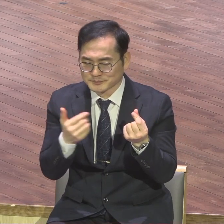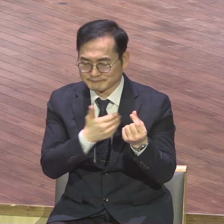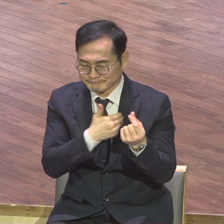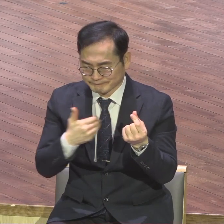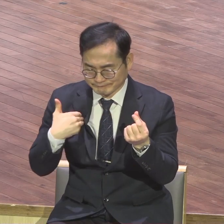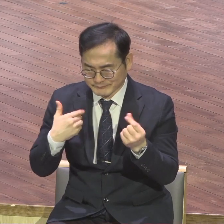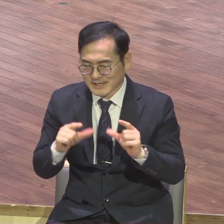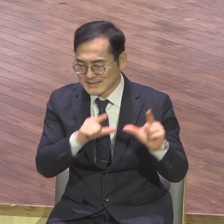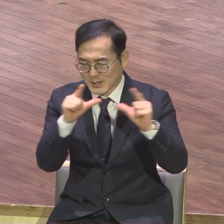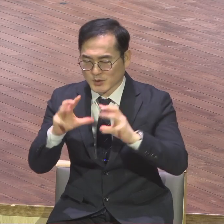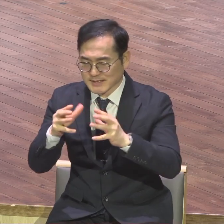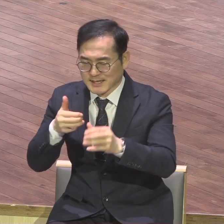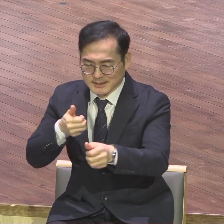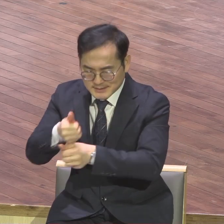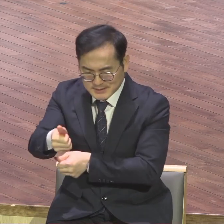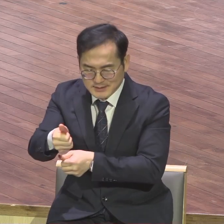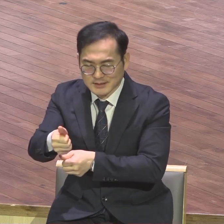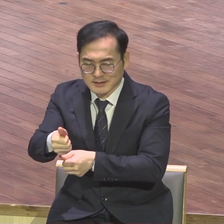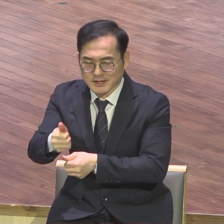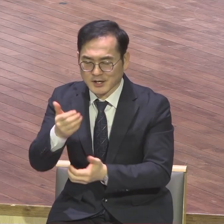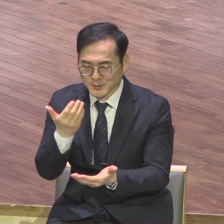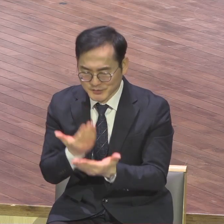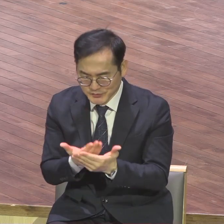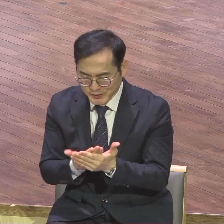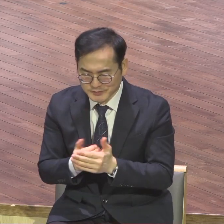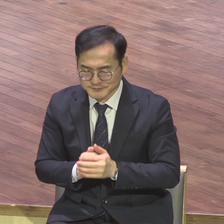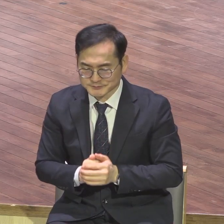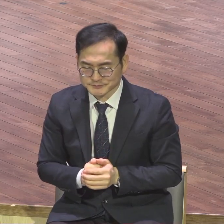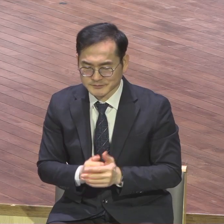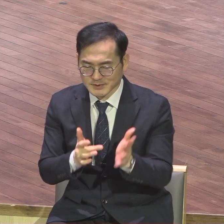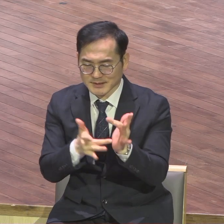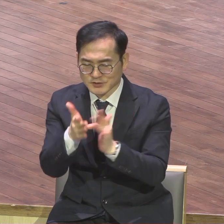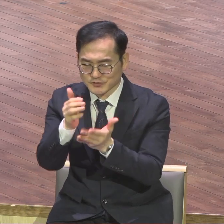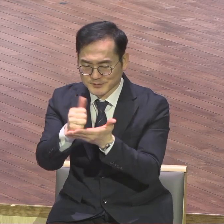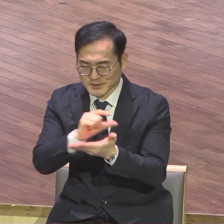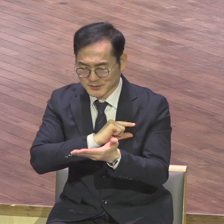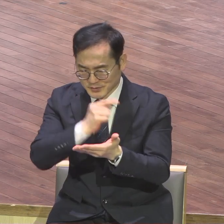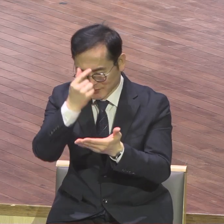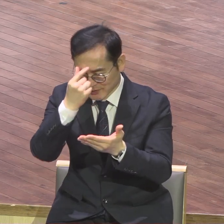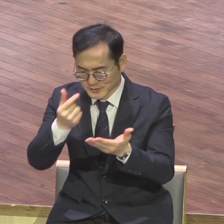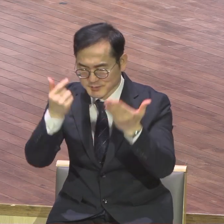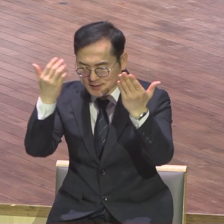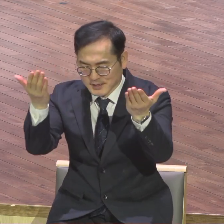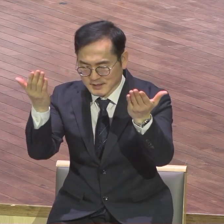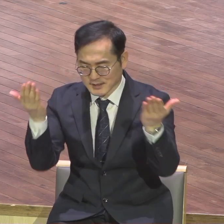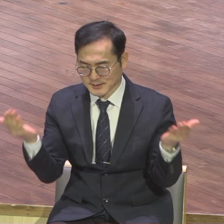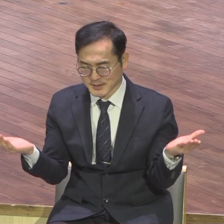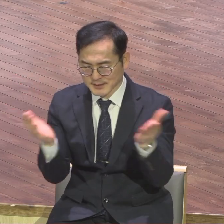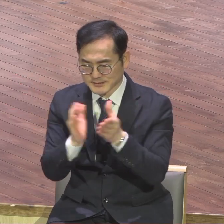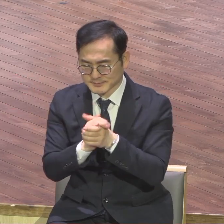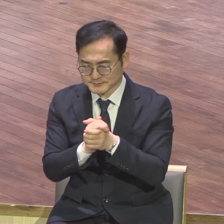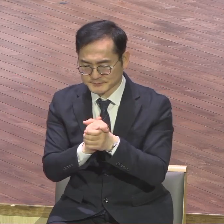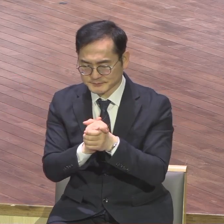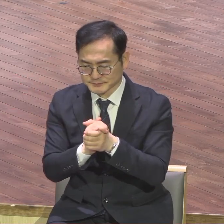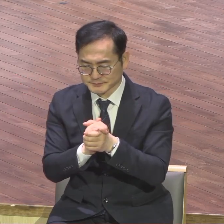나가는 삼운동의 주역들이 되게 하여 주옵소서. 예수 이름 받들어 기도합니다. 아멘.